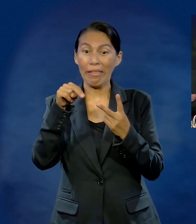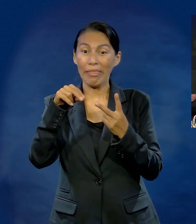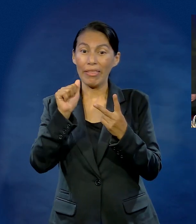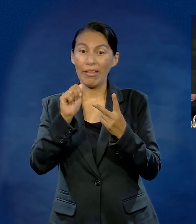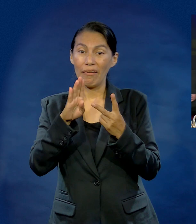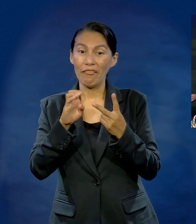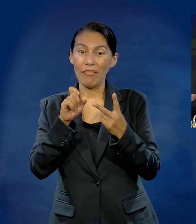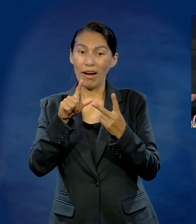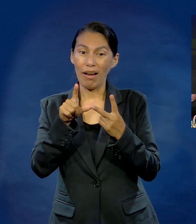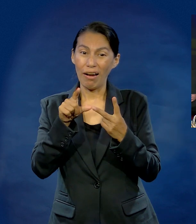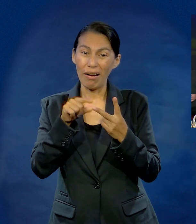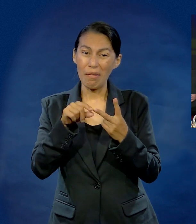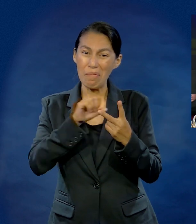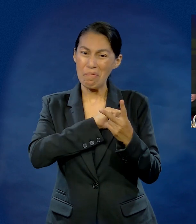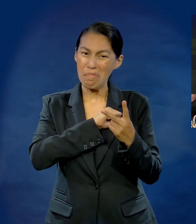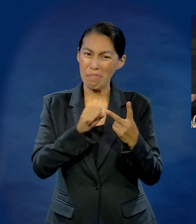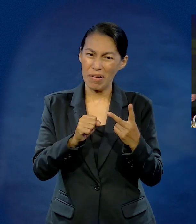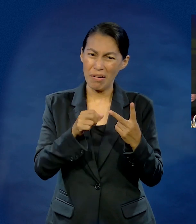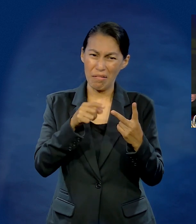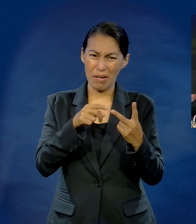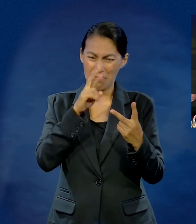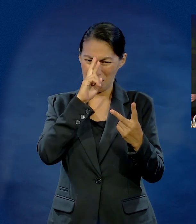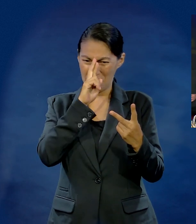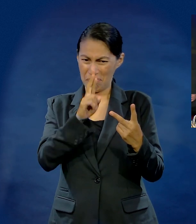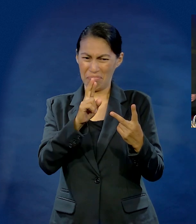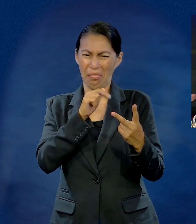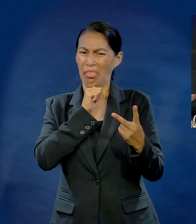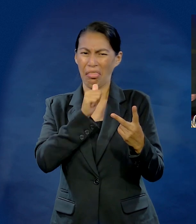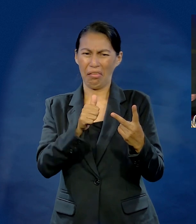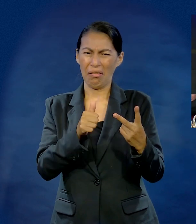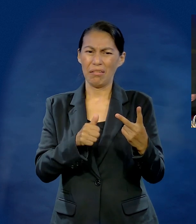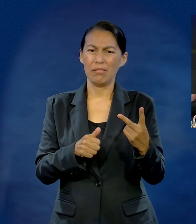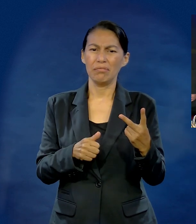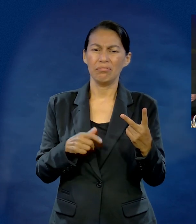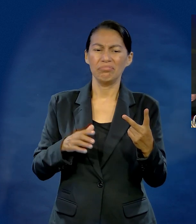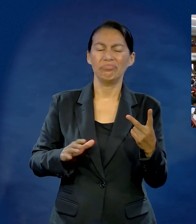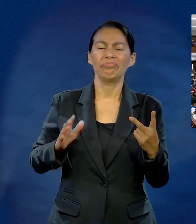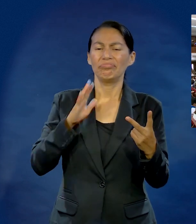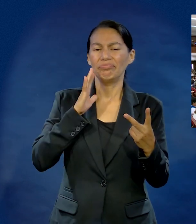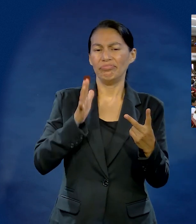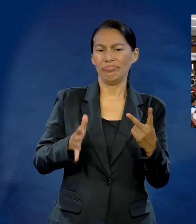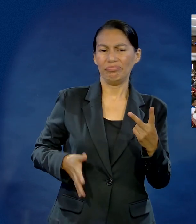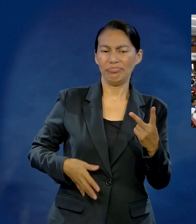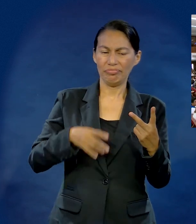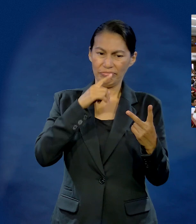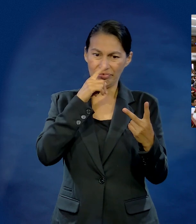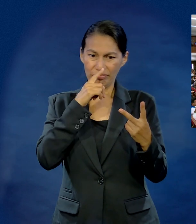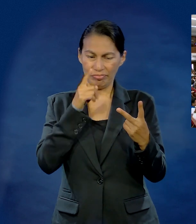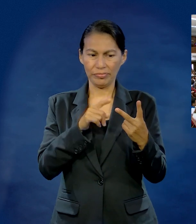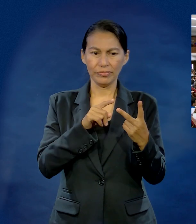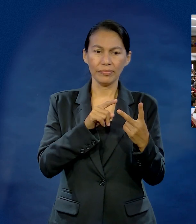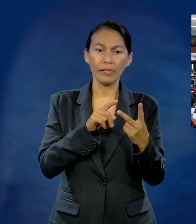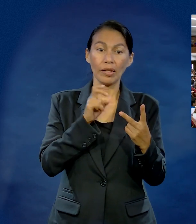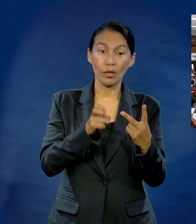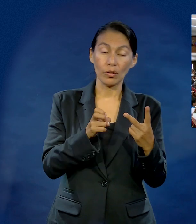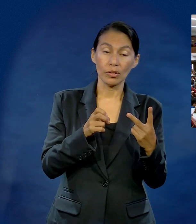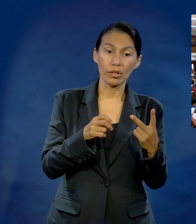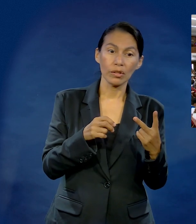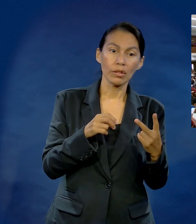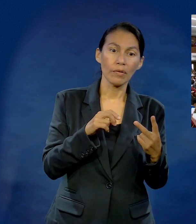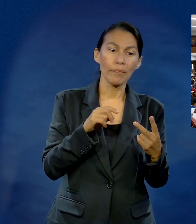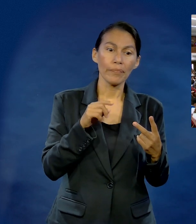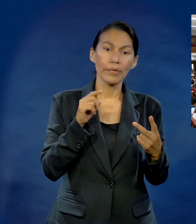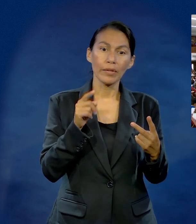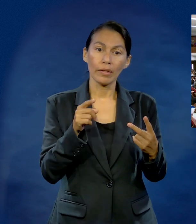la familia de Caleb. Su esposa Abigail era una mujer muy bella e inteligente. Nabal, por